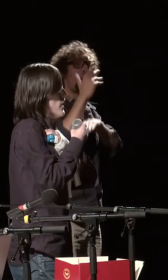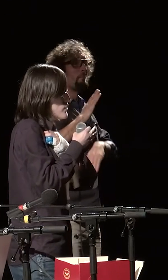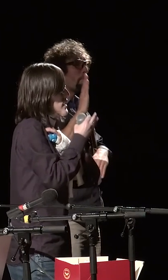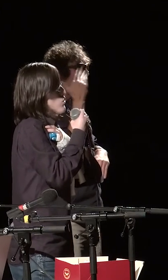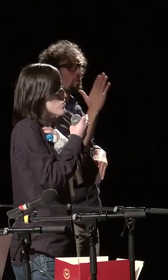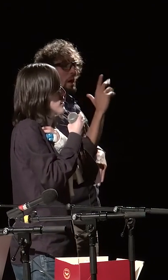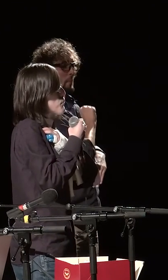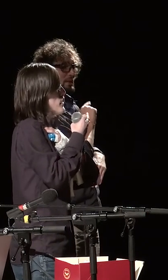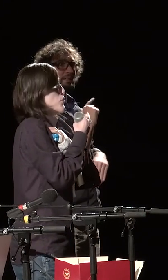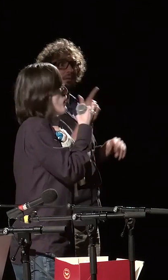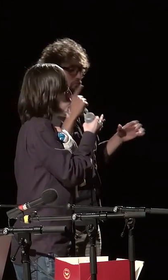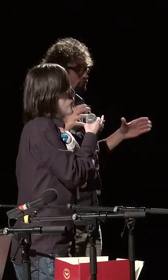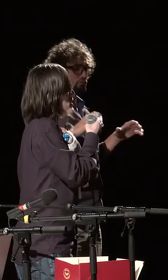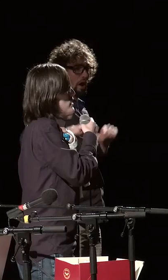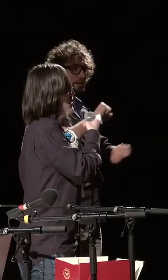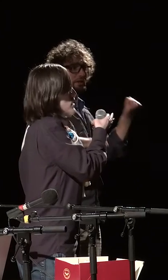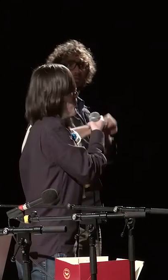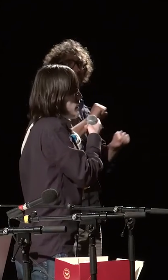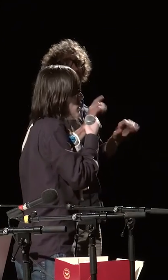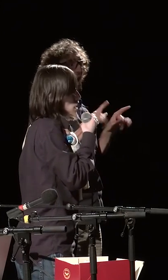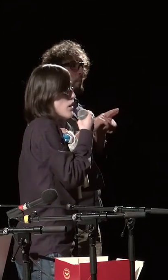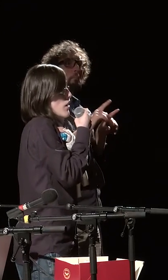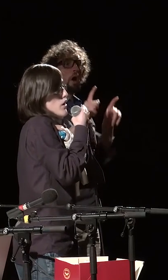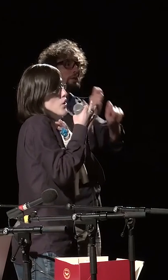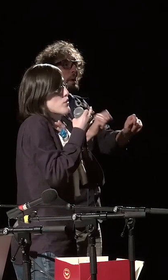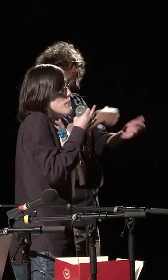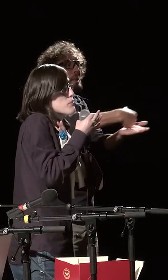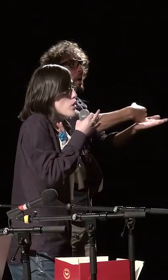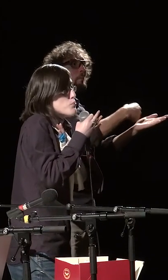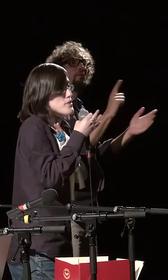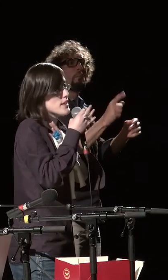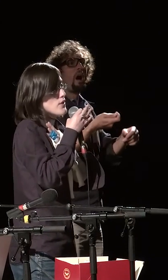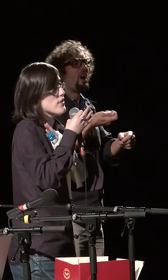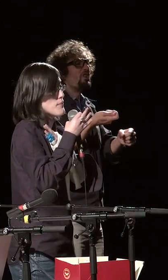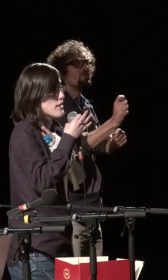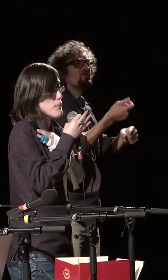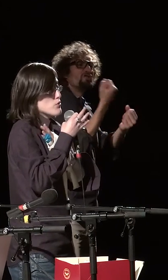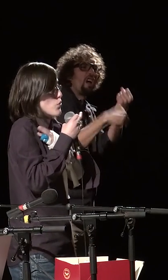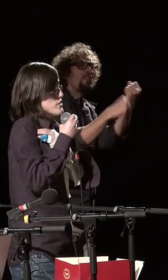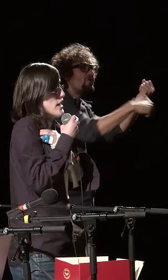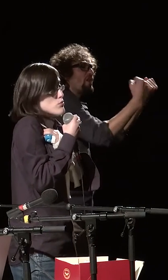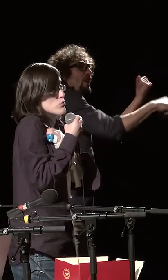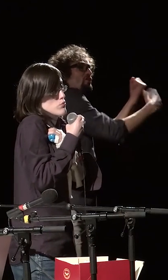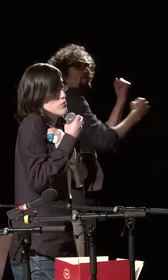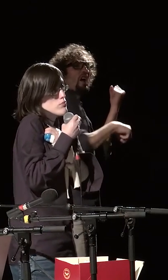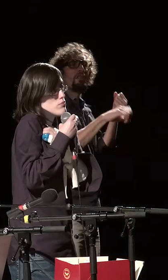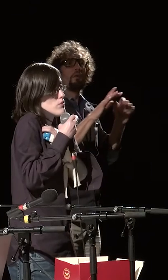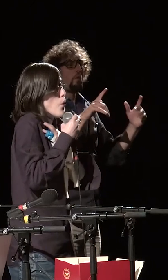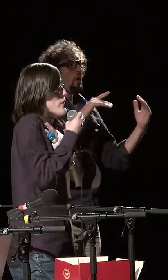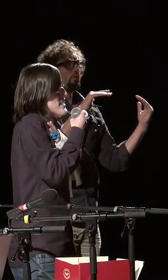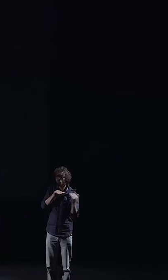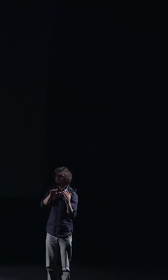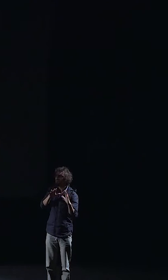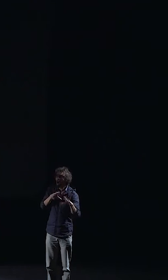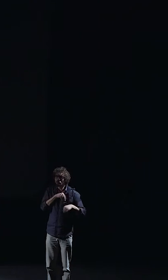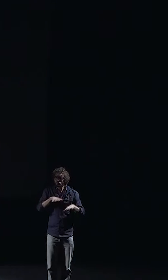suffisamment et on intègre suffisamment bien qu'il ne faut pas trop emmerder les copains, qu'en fait, on n'a pas besoin du policier qui vient avec sa matraque parce qu'on le sait.